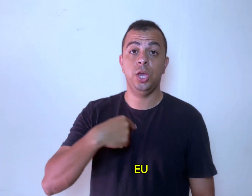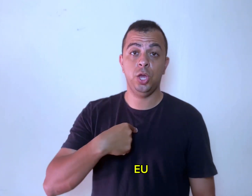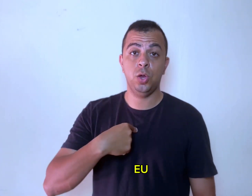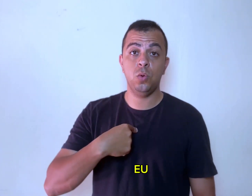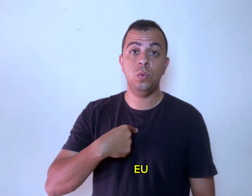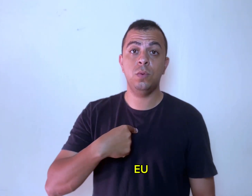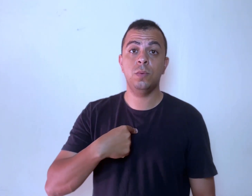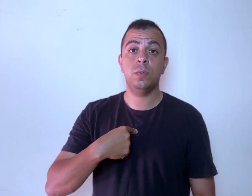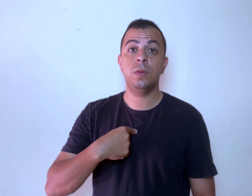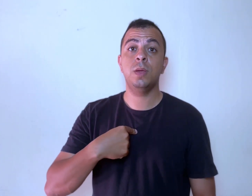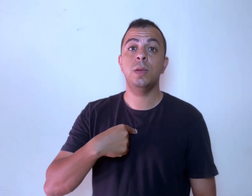Eu